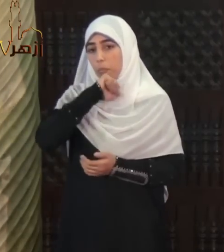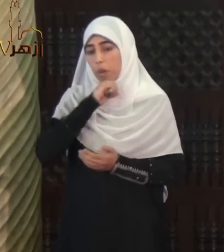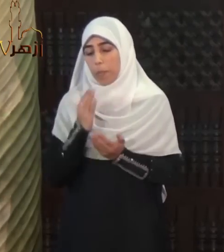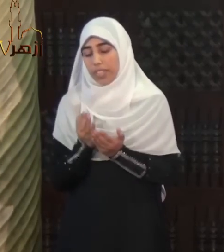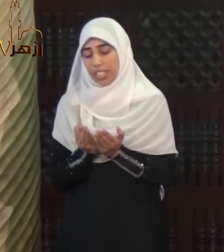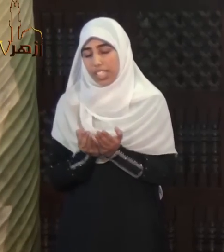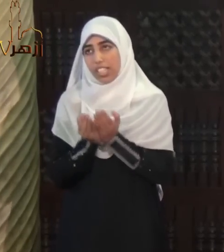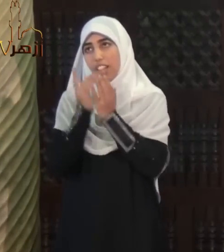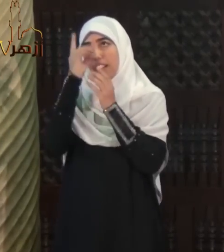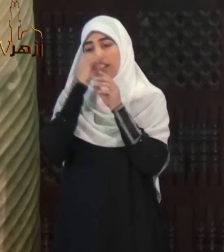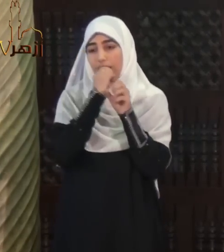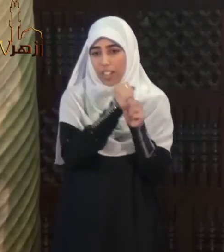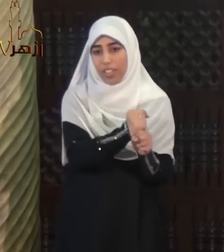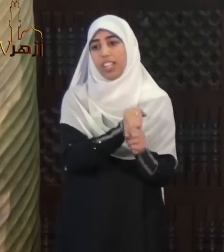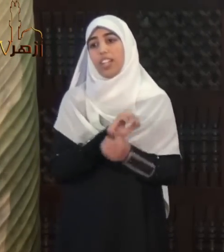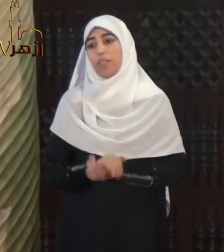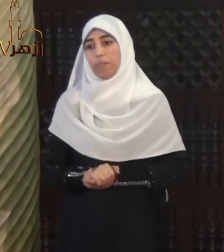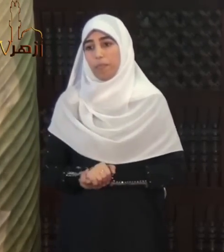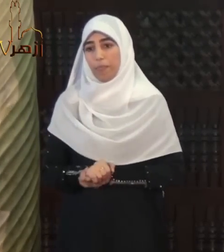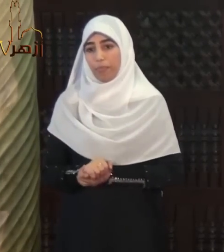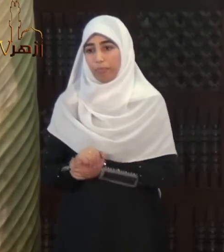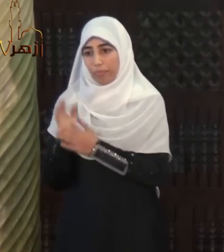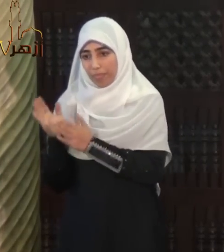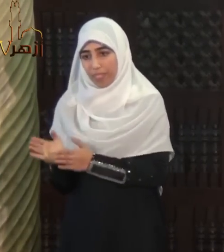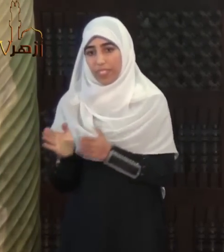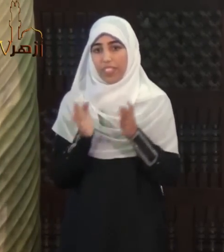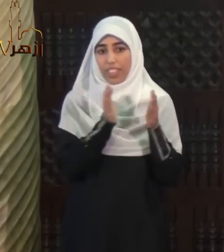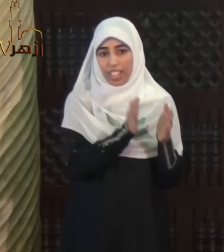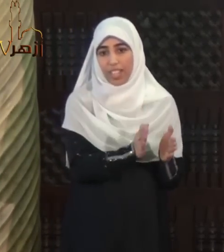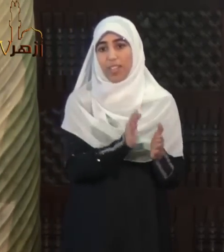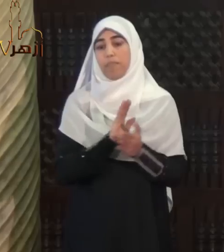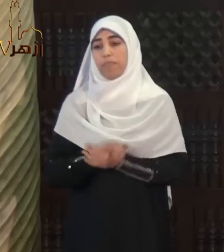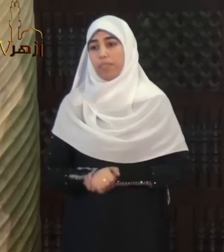محمد وعلى آله وصحبه وسلم تسليما كثيرا.